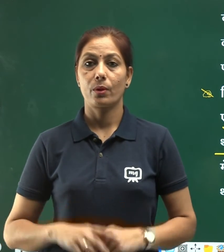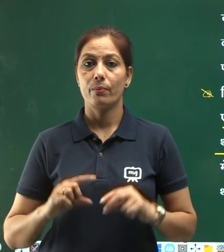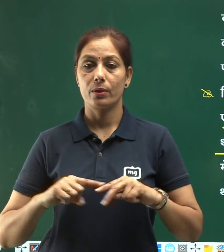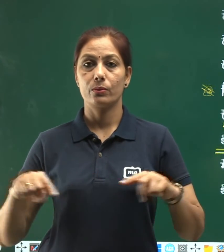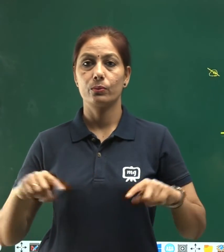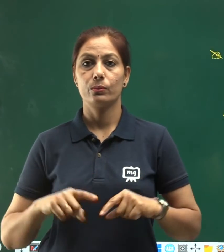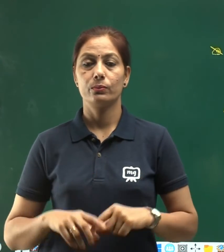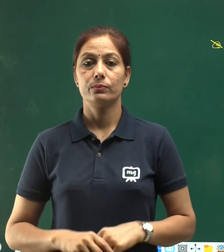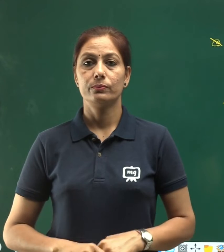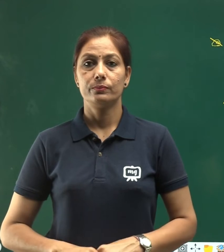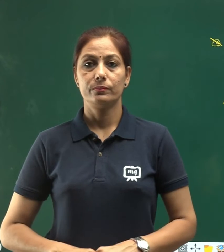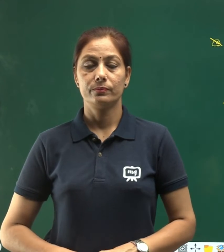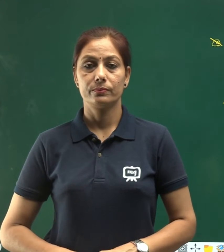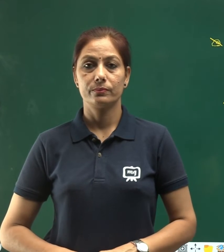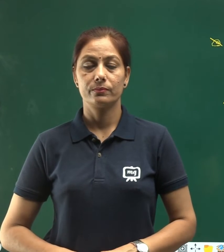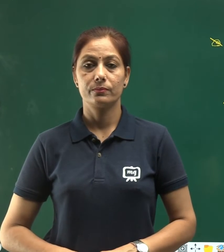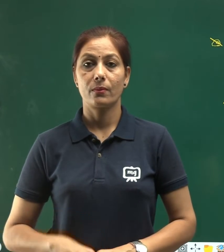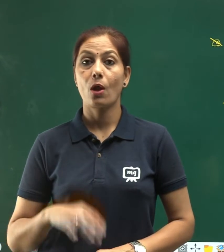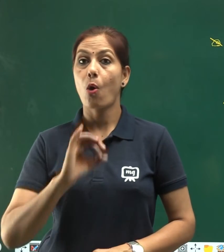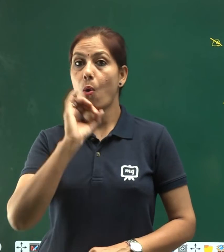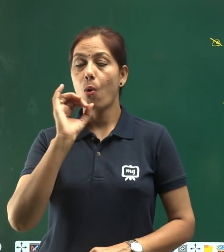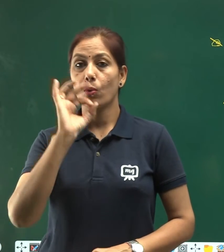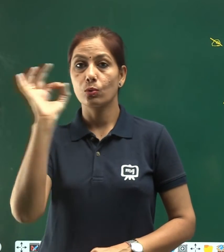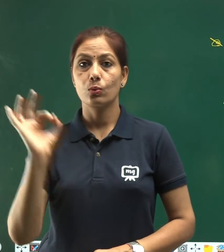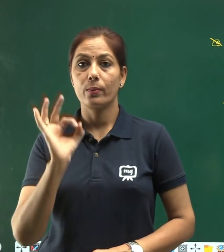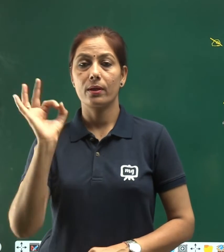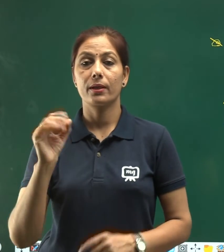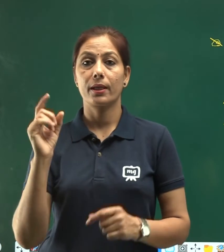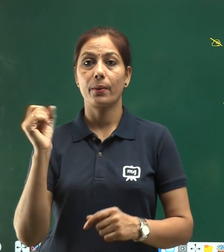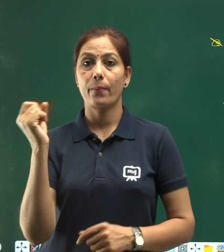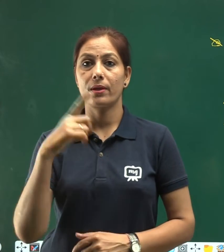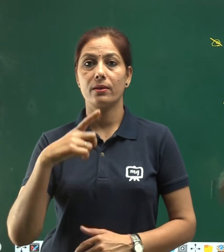परंतु अक्टूबर के महीने में